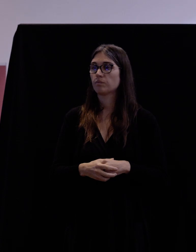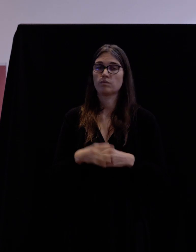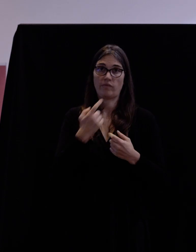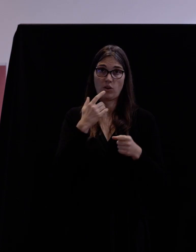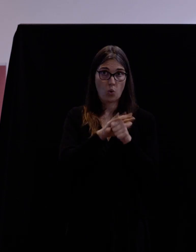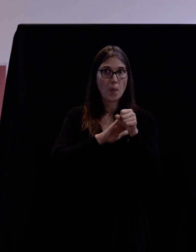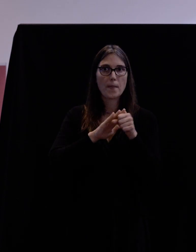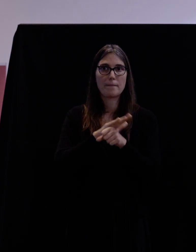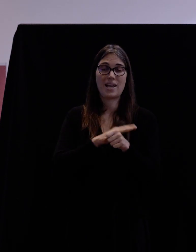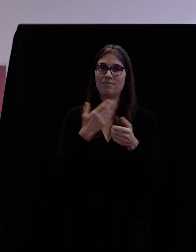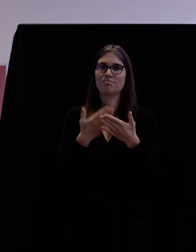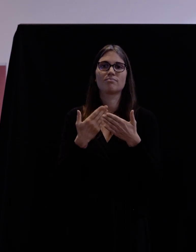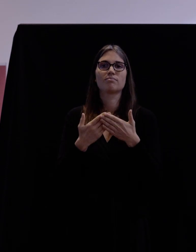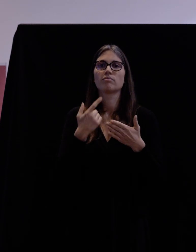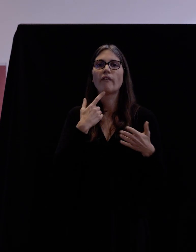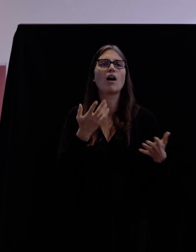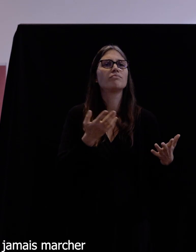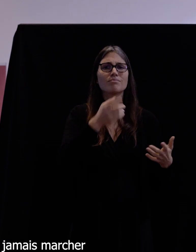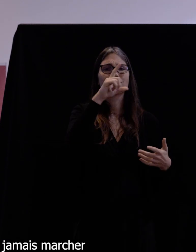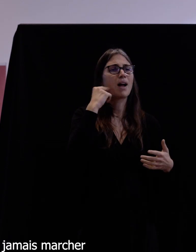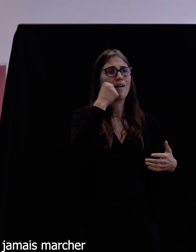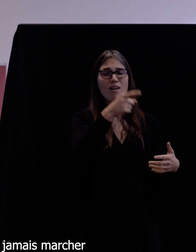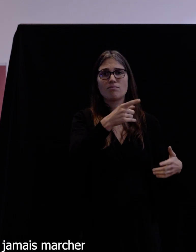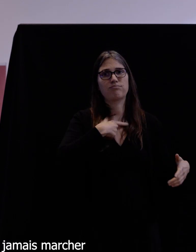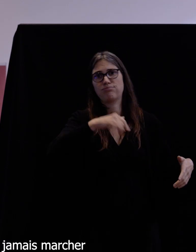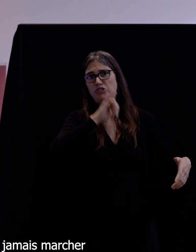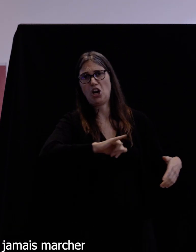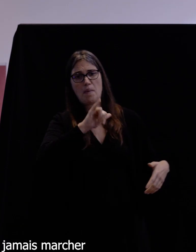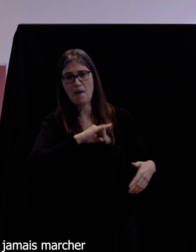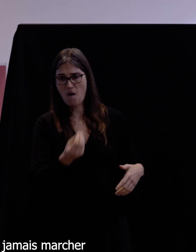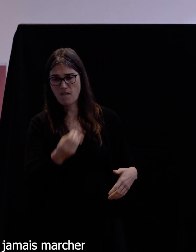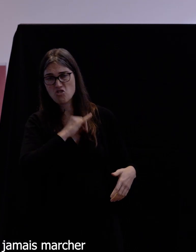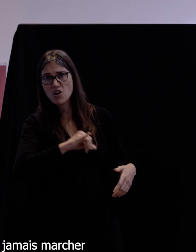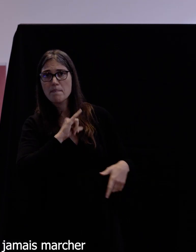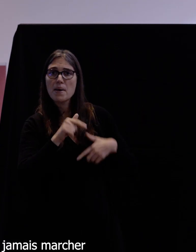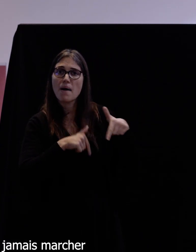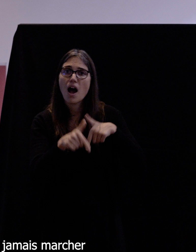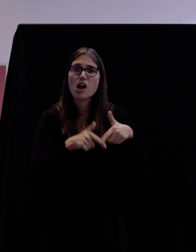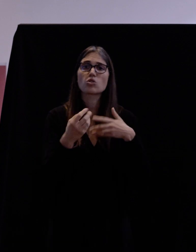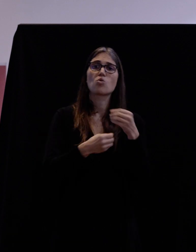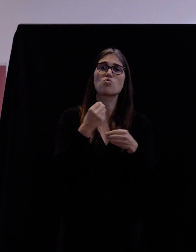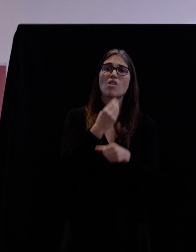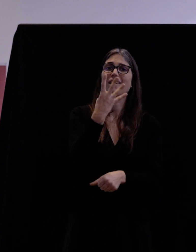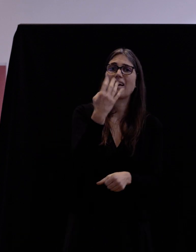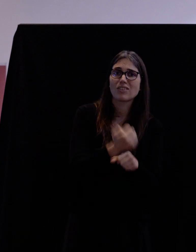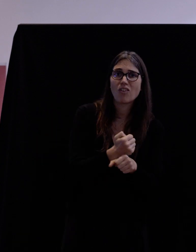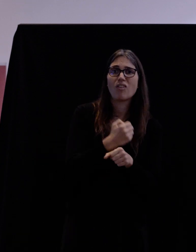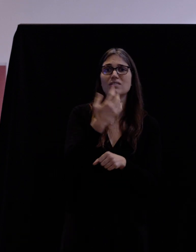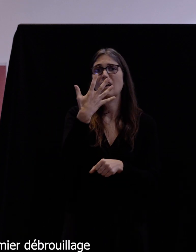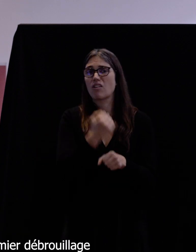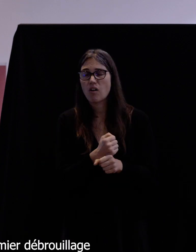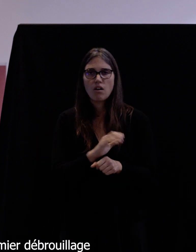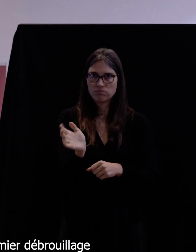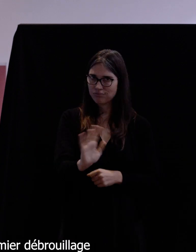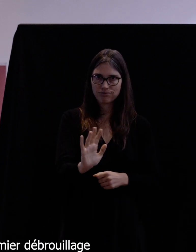complète, moi je ne dis jamais aux parents votre enfant ne va jamais marcher ou votre enfant va marcher à 4 ans, à 5 ans, à 6 ans.